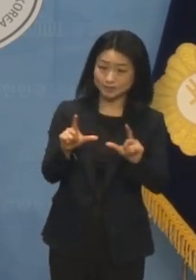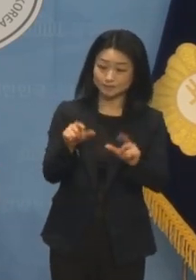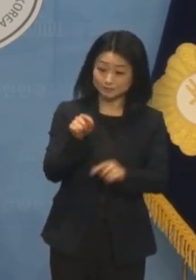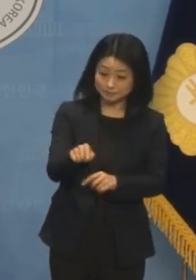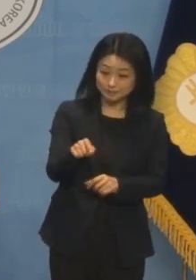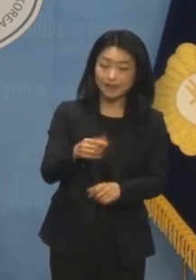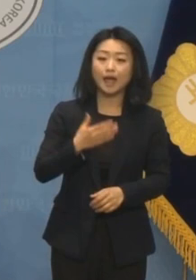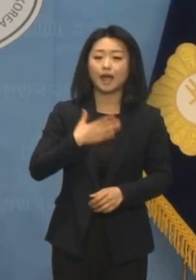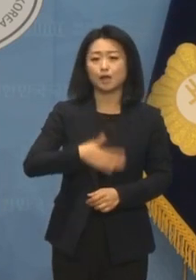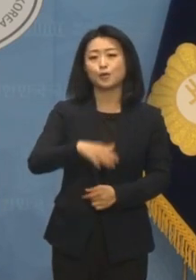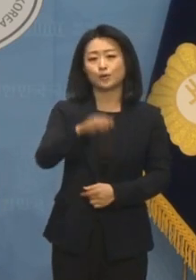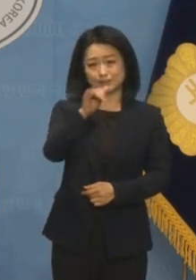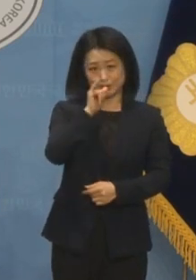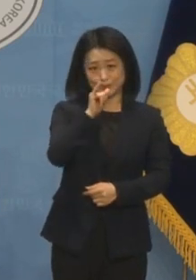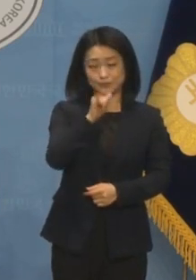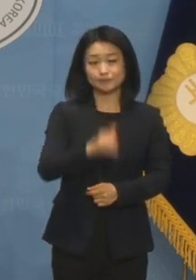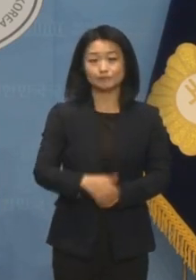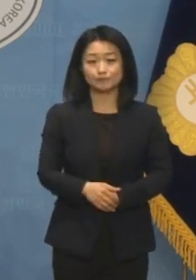모르는 것은 아닙니다.